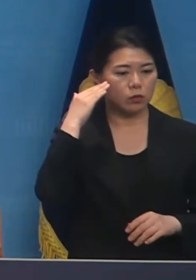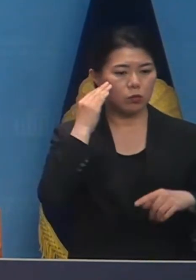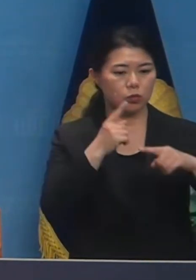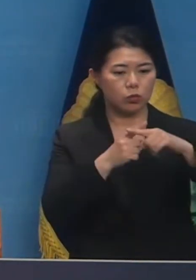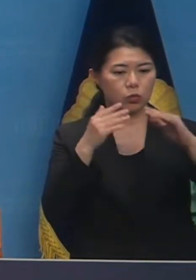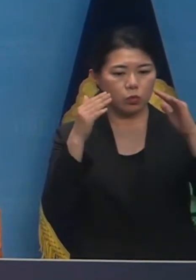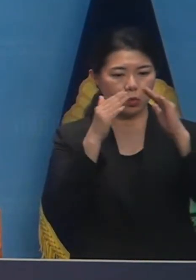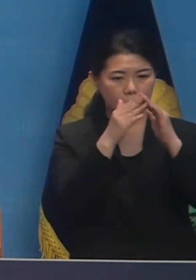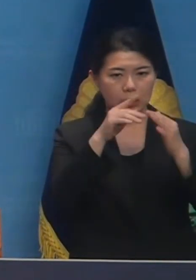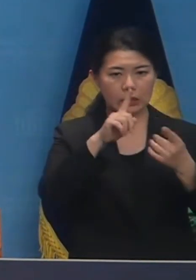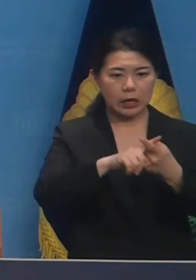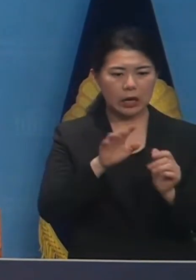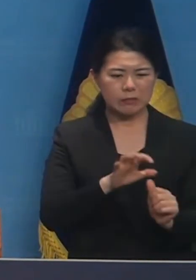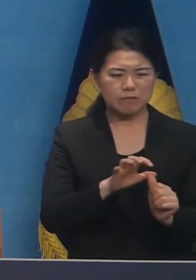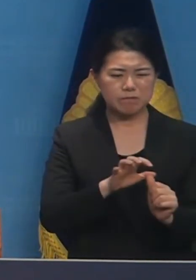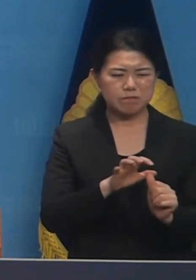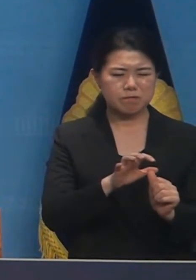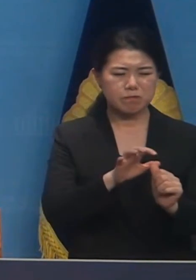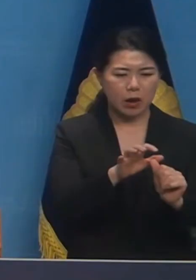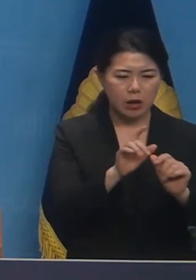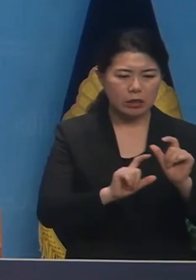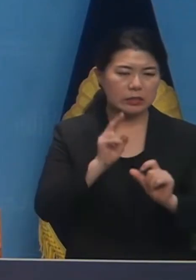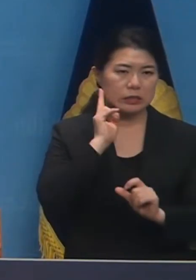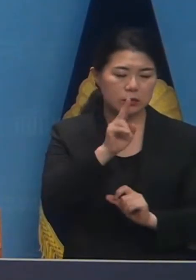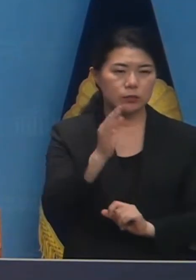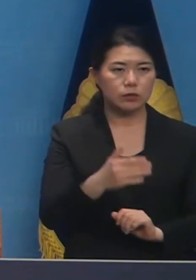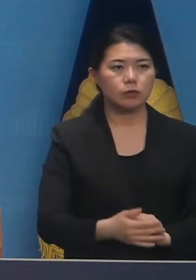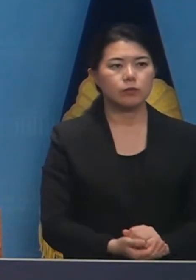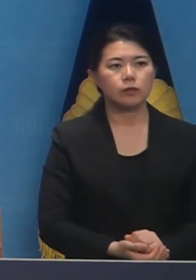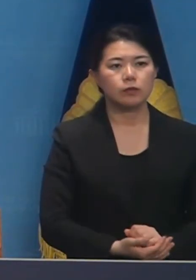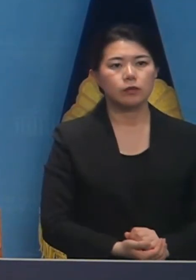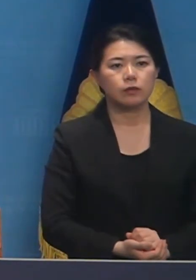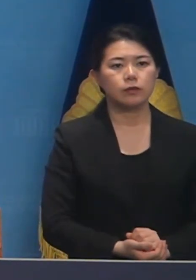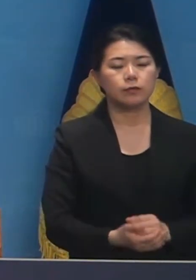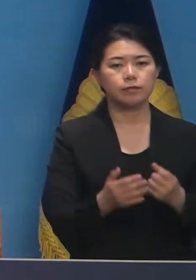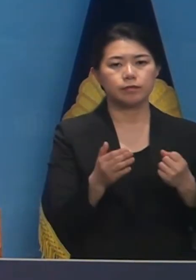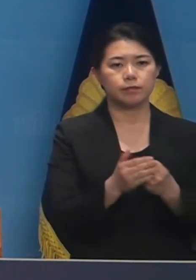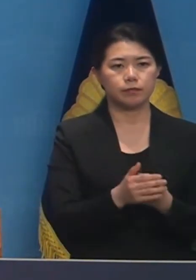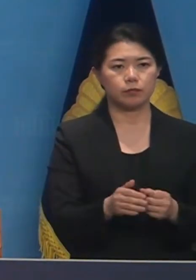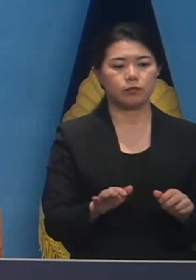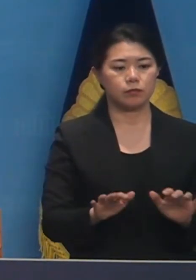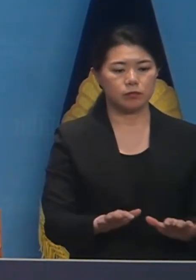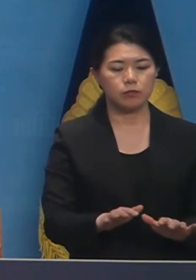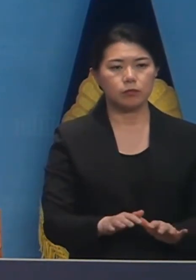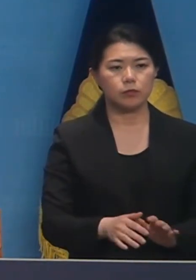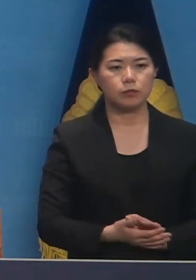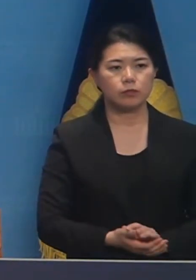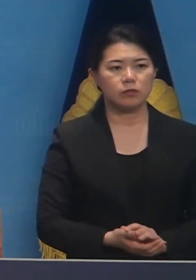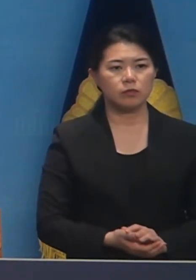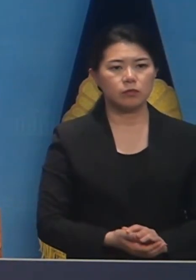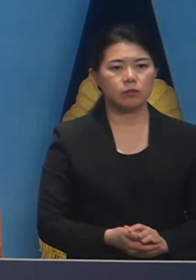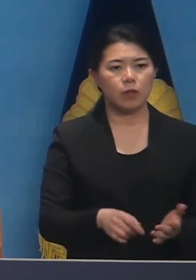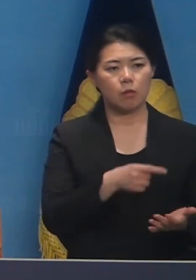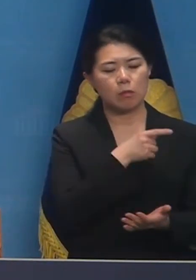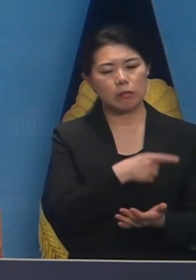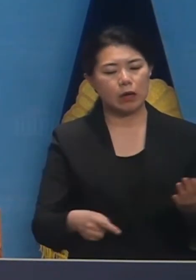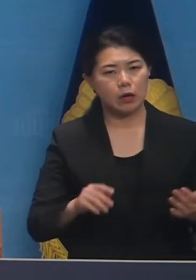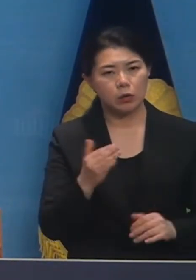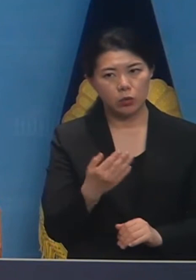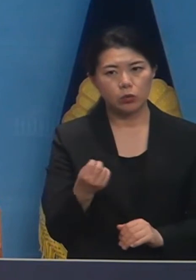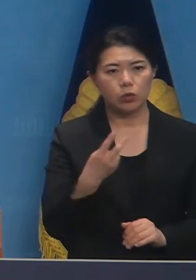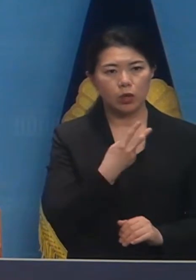교회를 향한 탄압이 노골화되어 있습니다. 그래서 불이익을 입었고